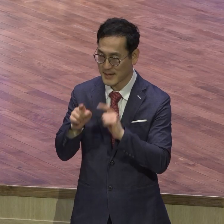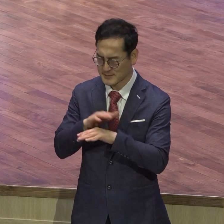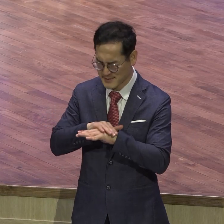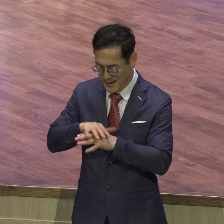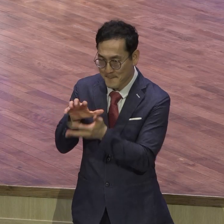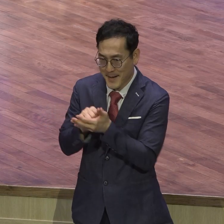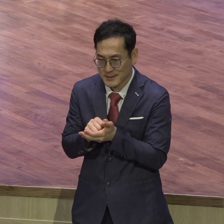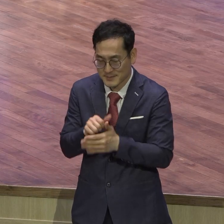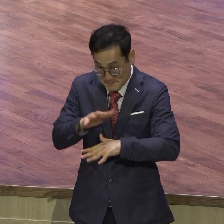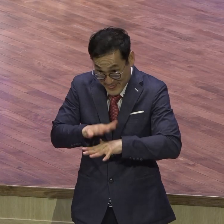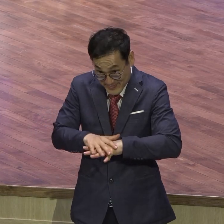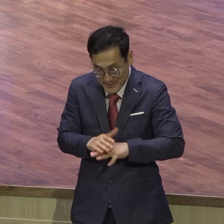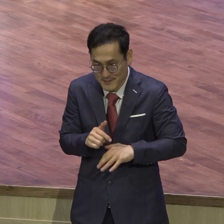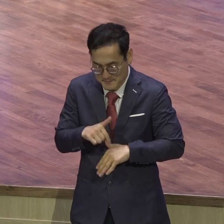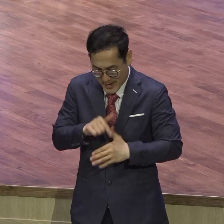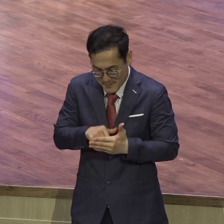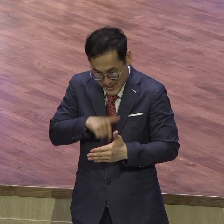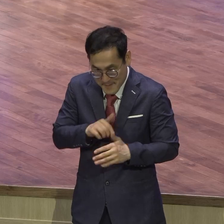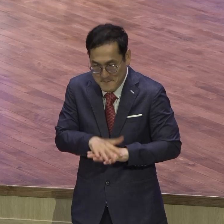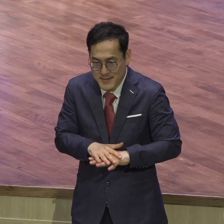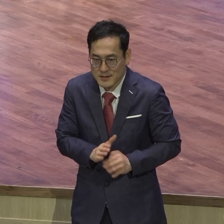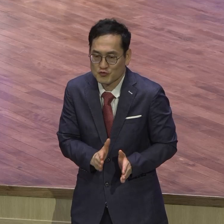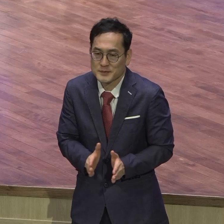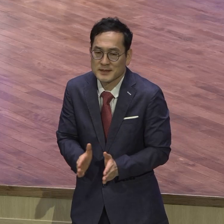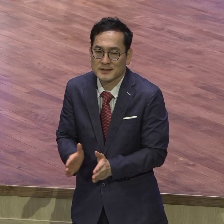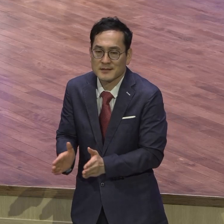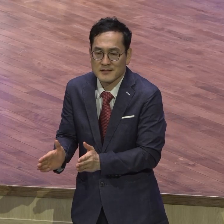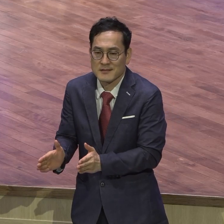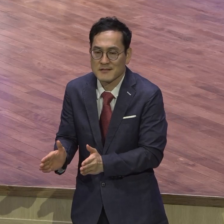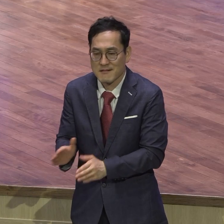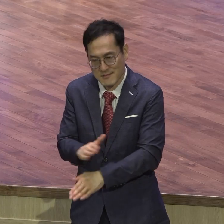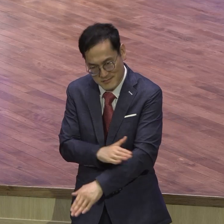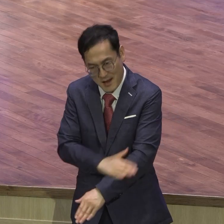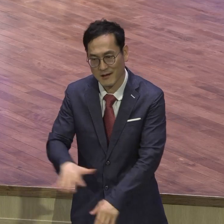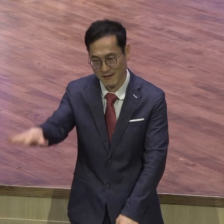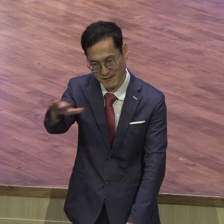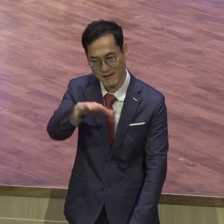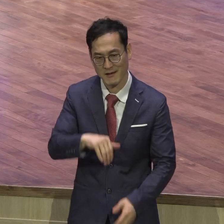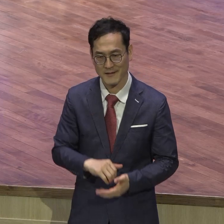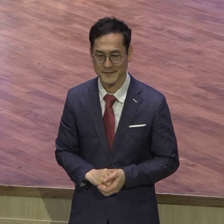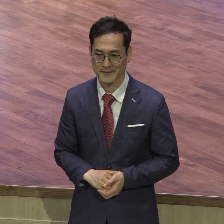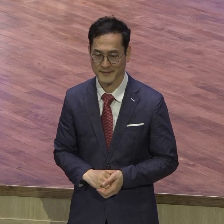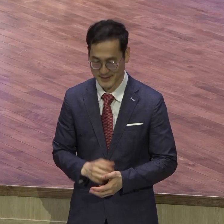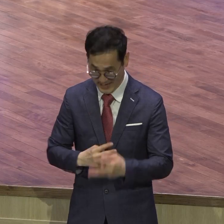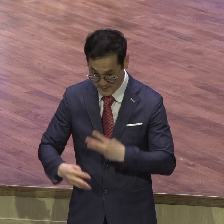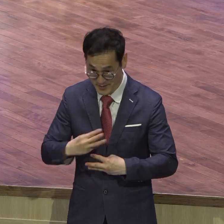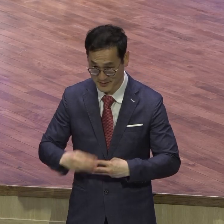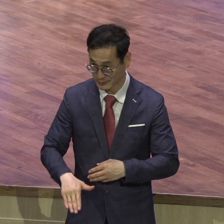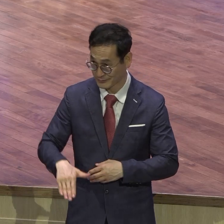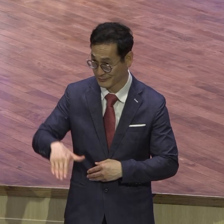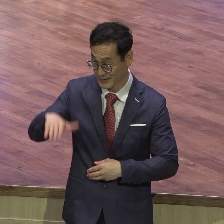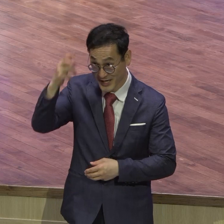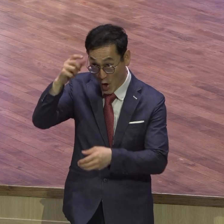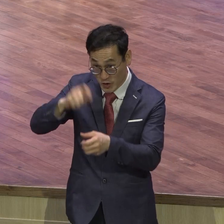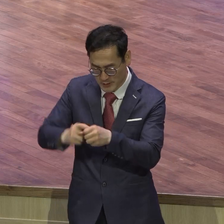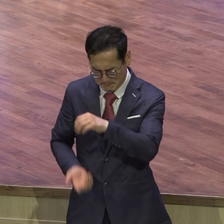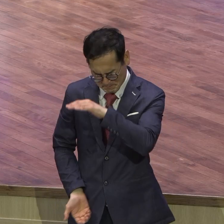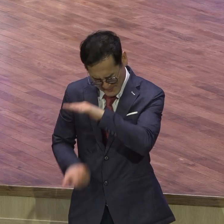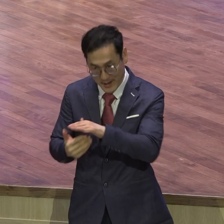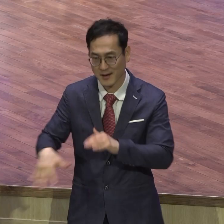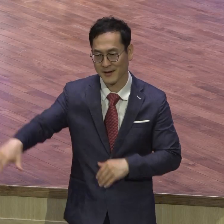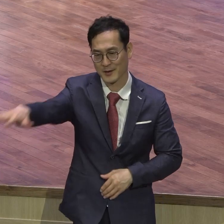우리 탱화부터 해서 당일까지 전부 다 영적 썸잇이 될 줄 확신합니다 모델이에요 모델